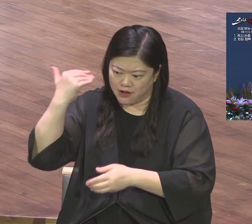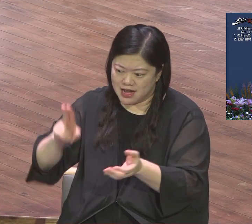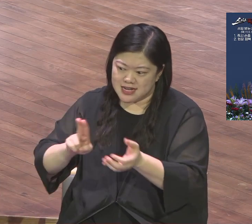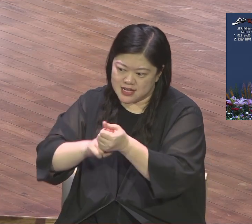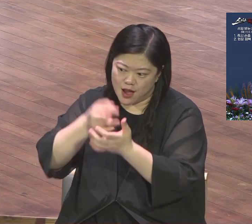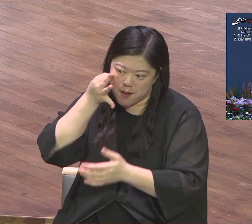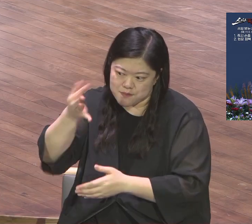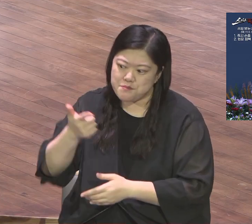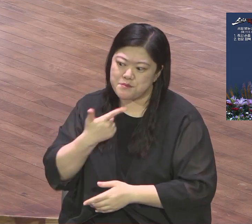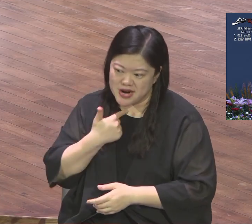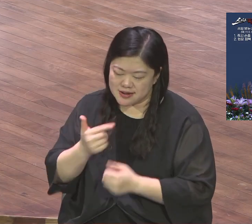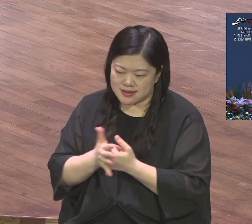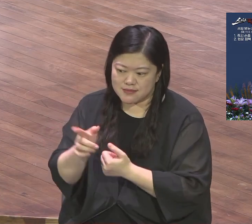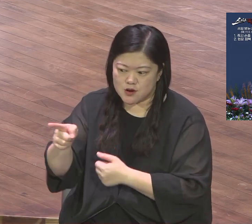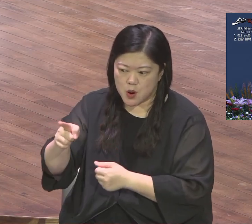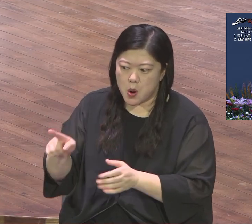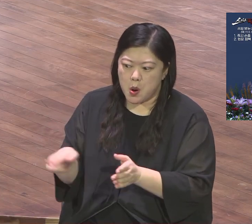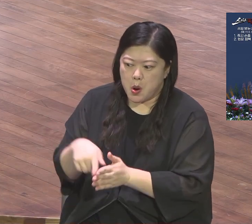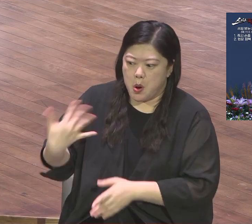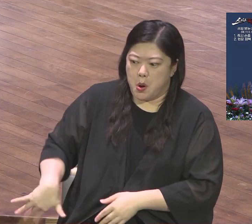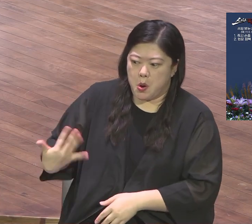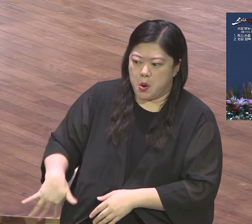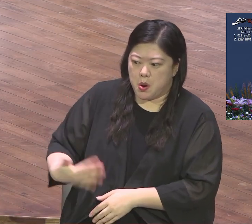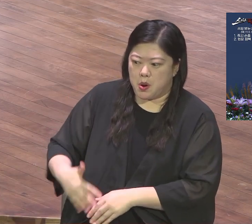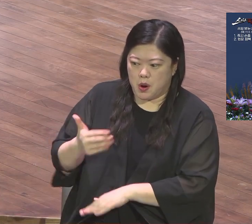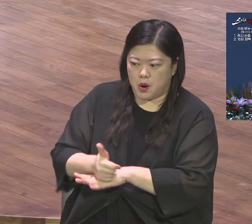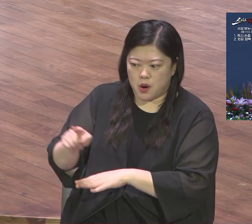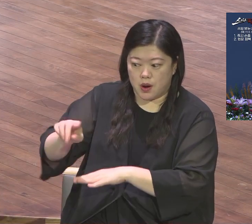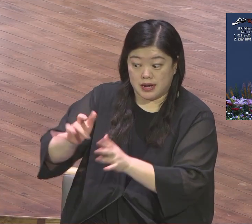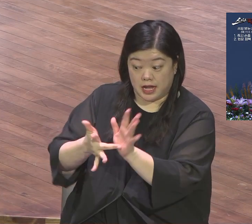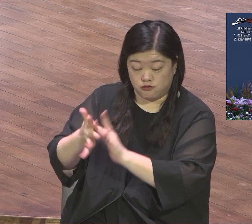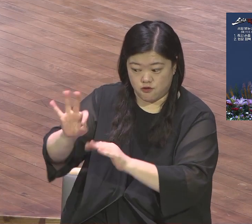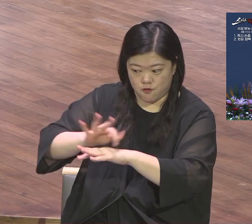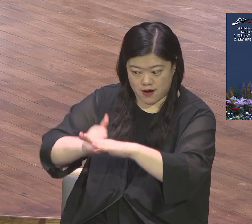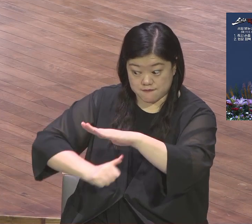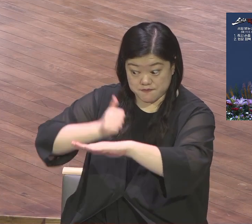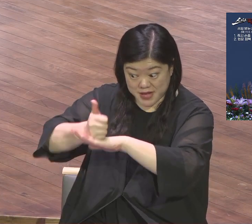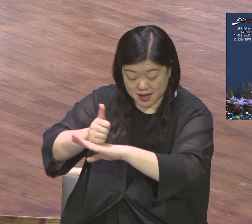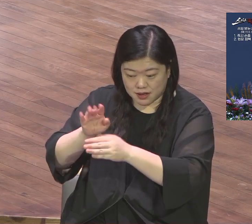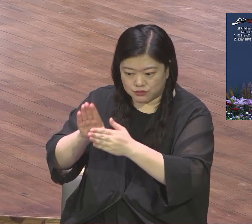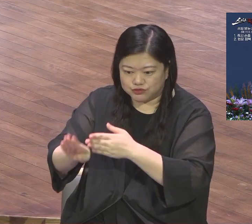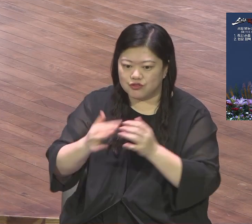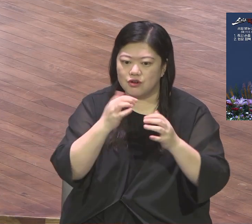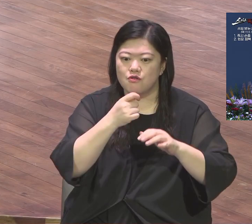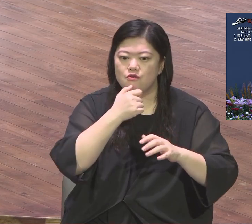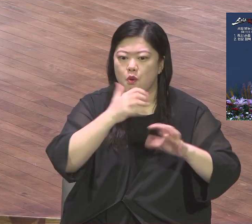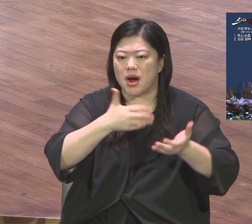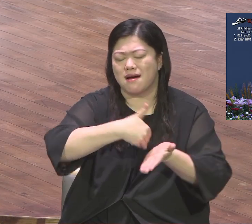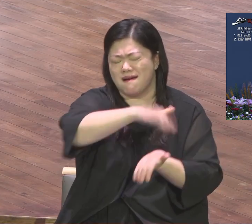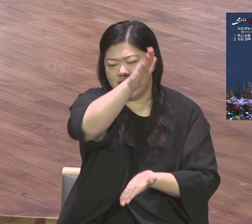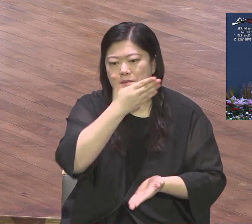정치적인 메시아로만 보았습니다. 가장 예수님을 수준 낮은 해석을 한 거지요.